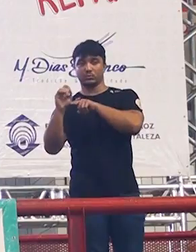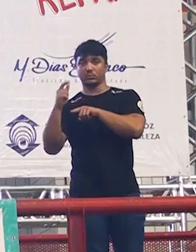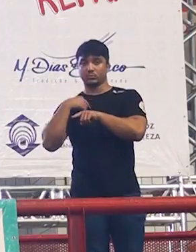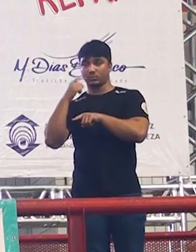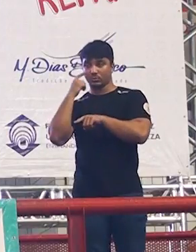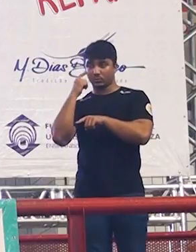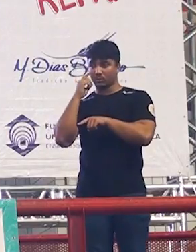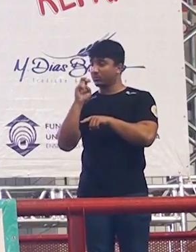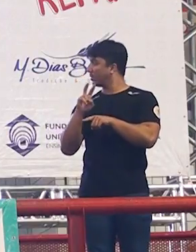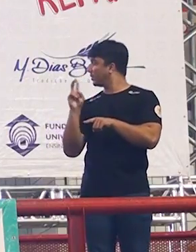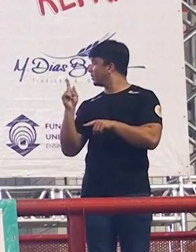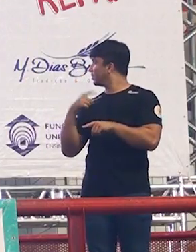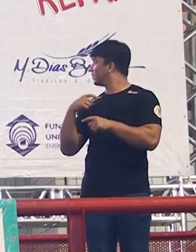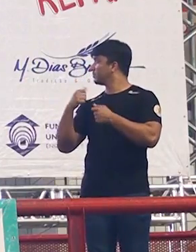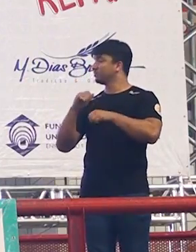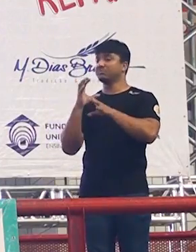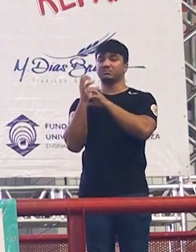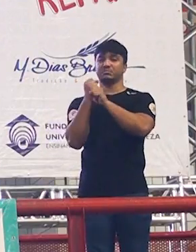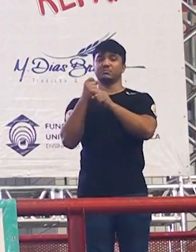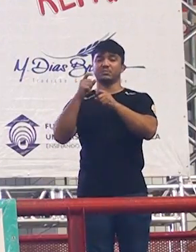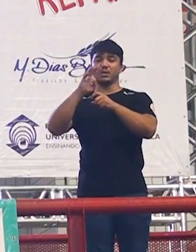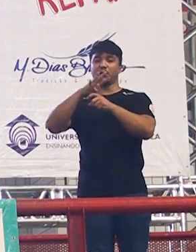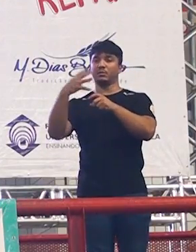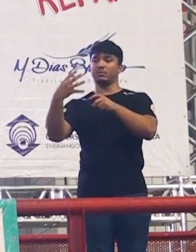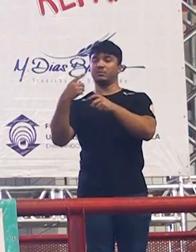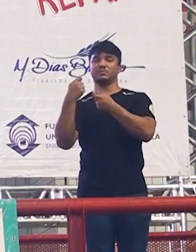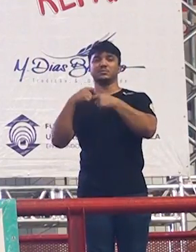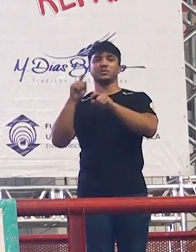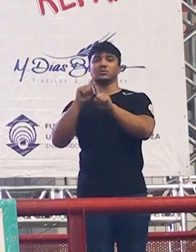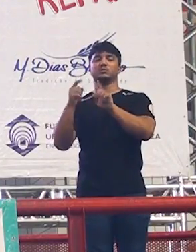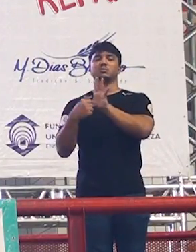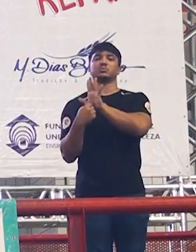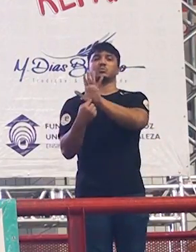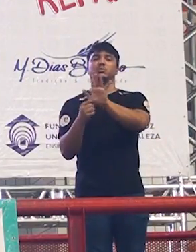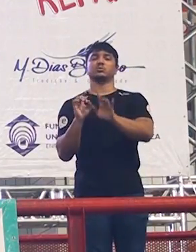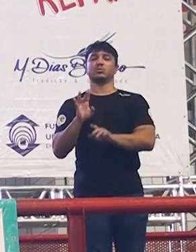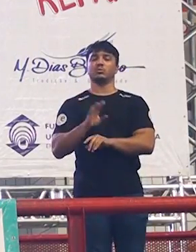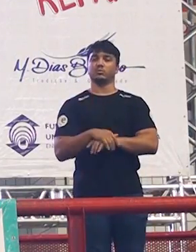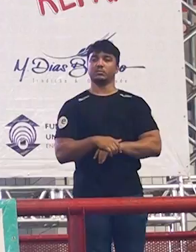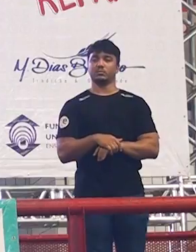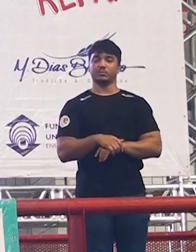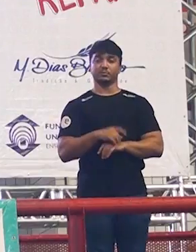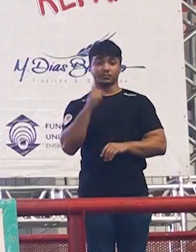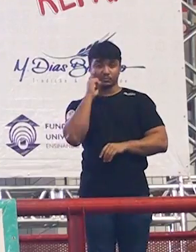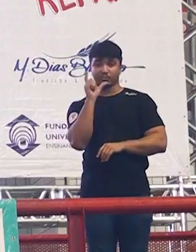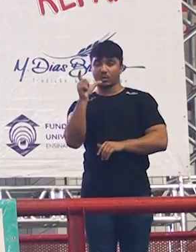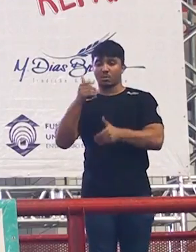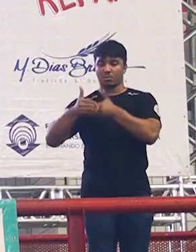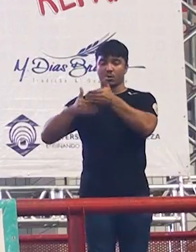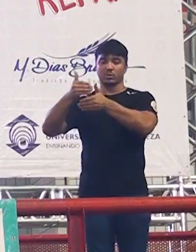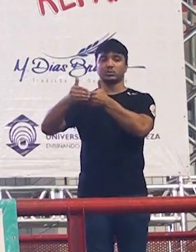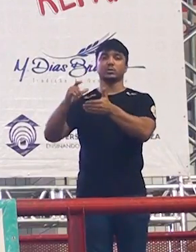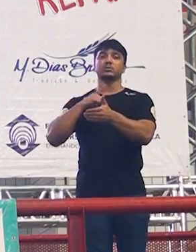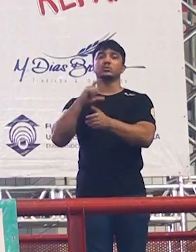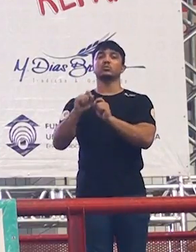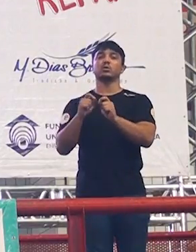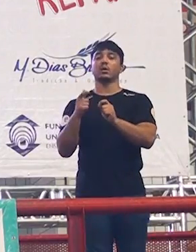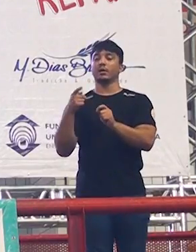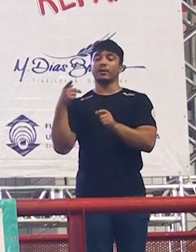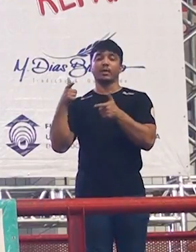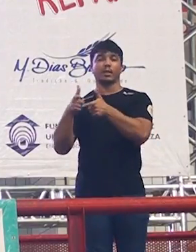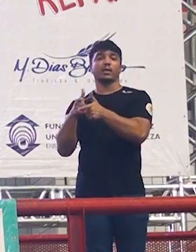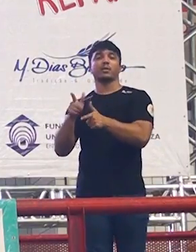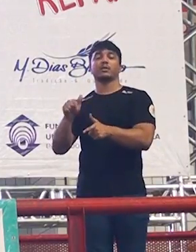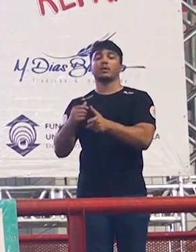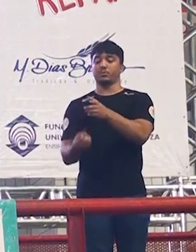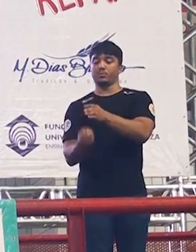equação. Isso aqui é só para mostrar e ilustrar a transesterificação. A transesterificação é o nome do processo